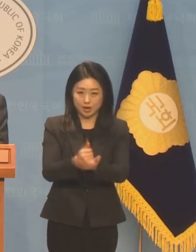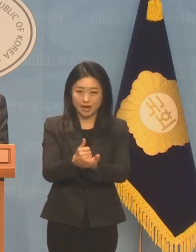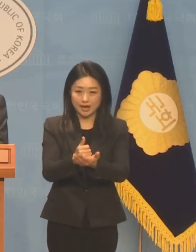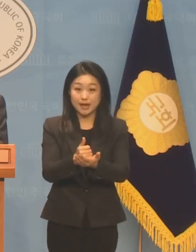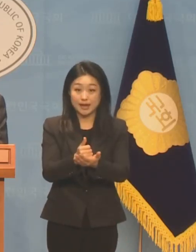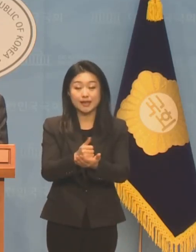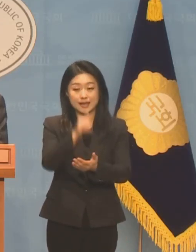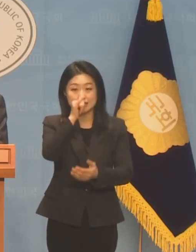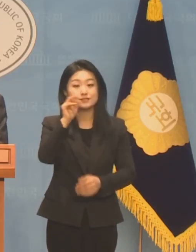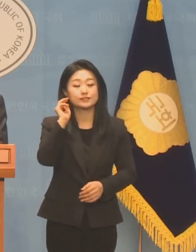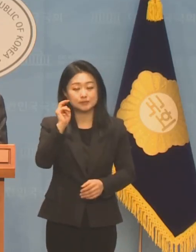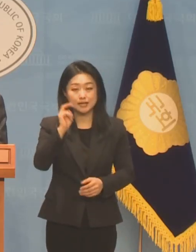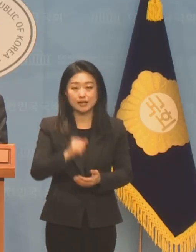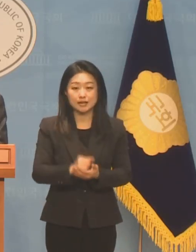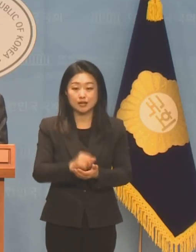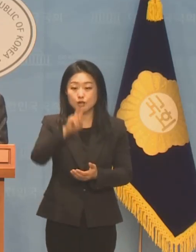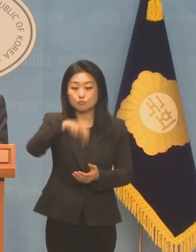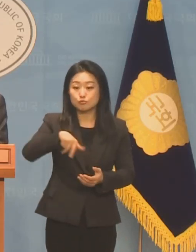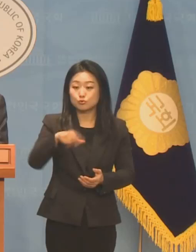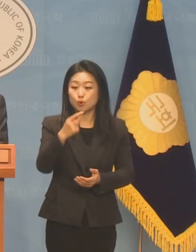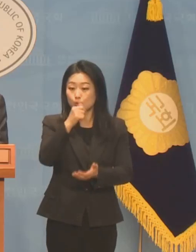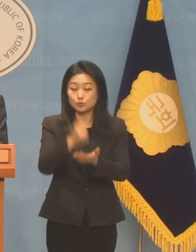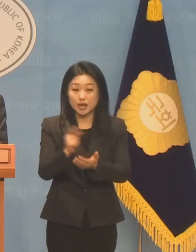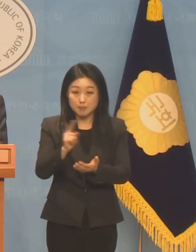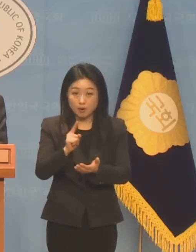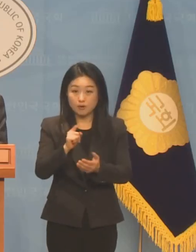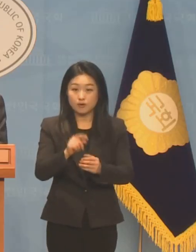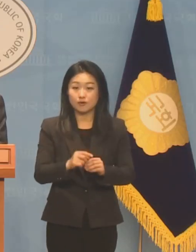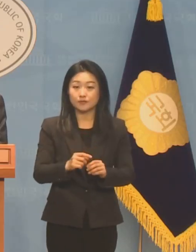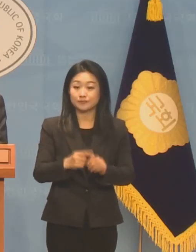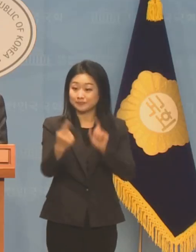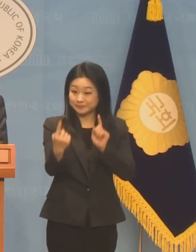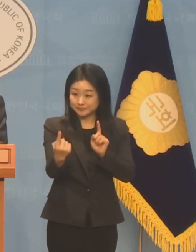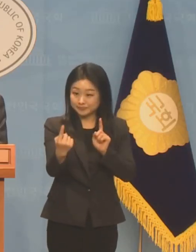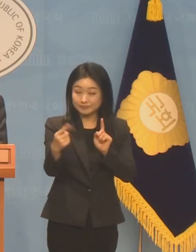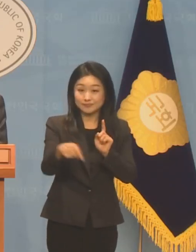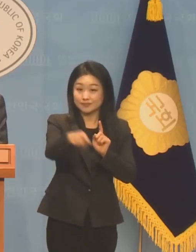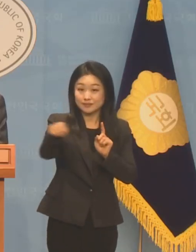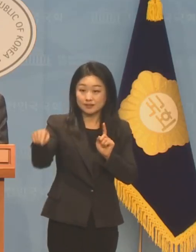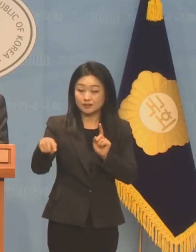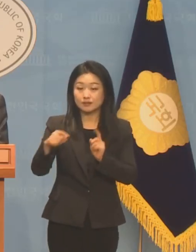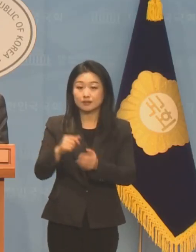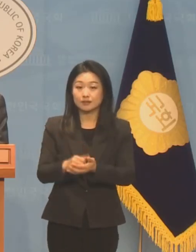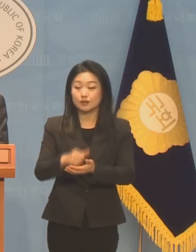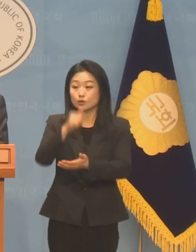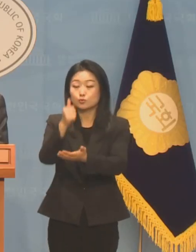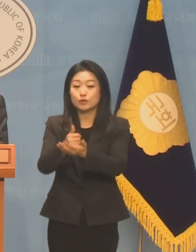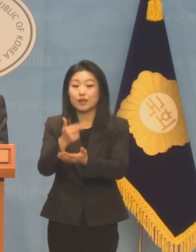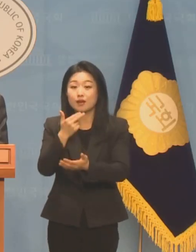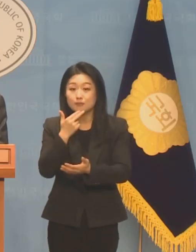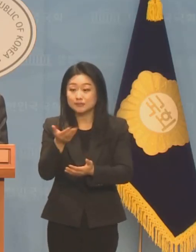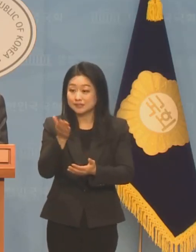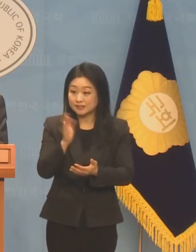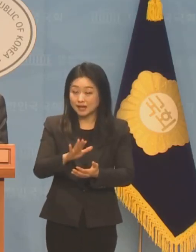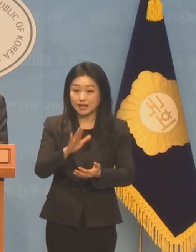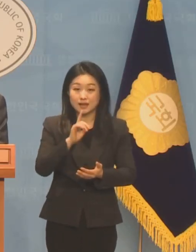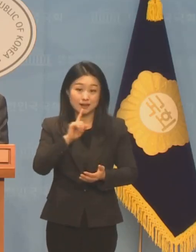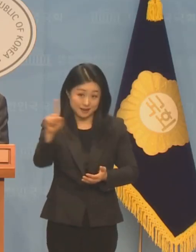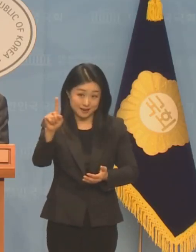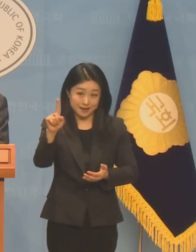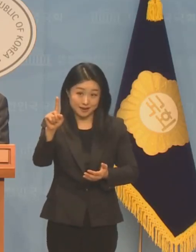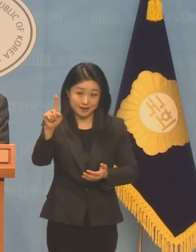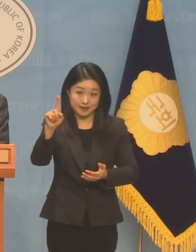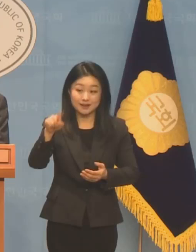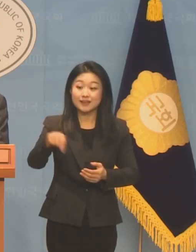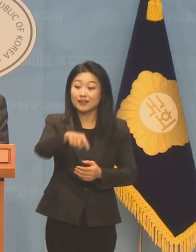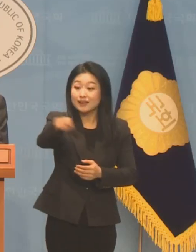보입니다. 무고죄는 피무고자의 수를 기준으로 판단하므로 민주파출소를 통해 무고하게